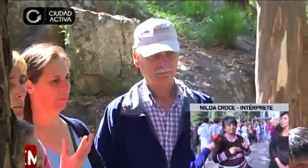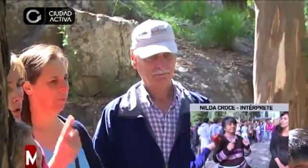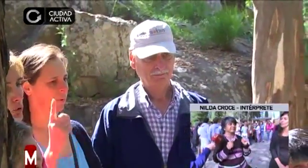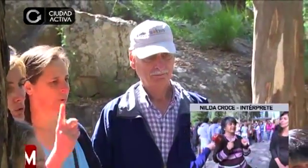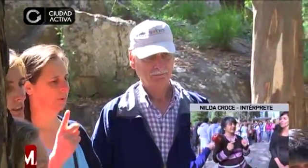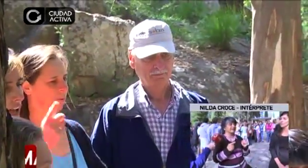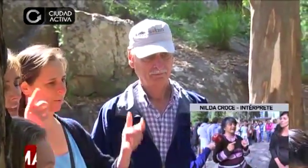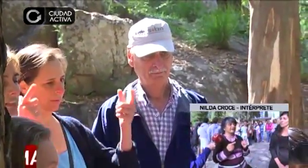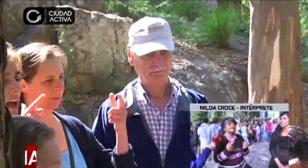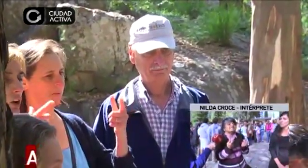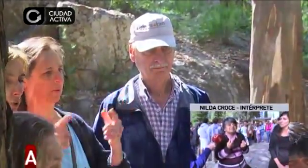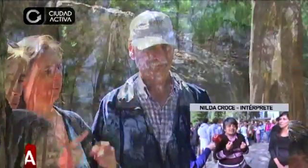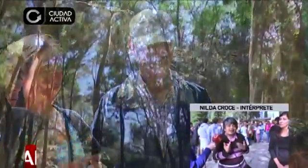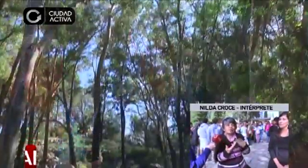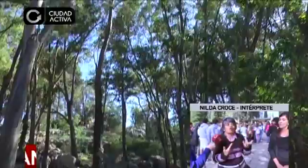oyentes.